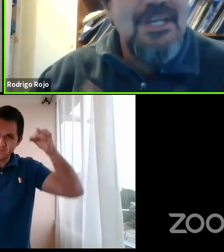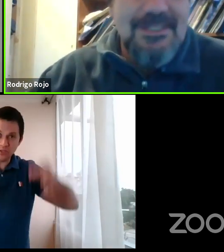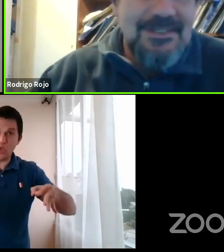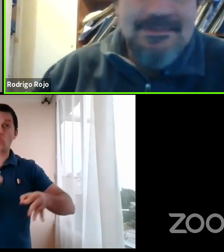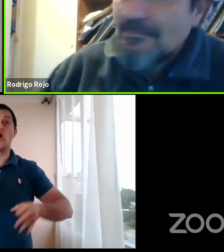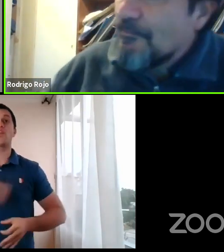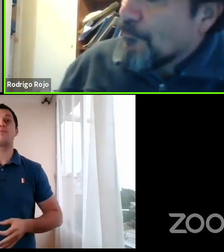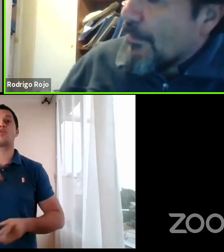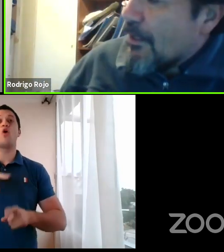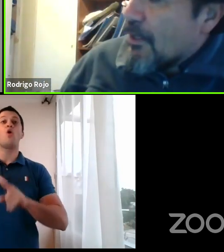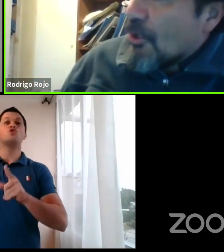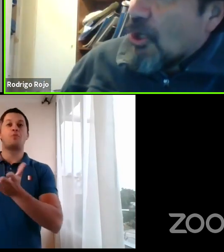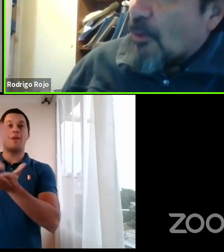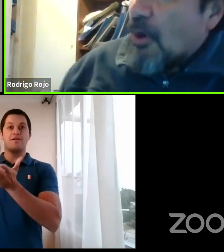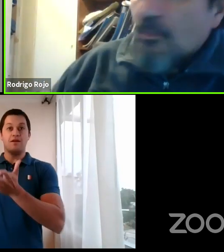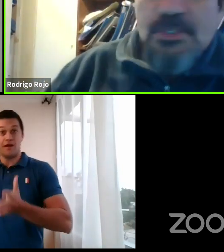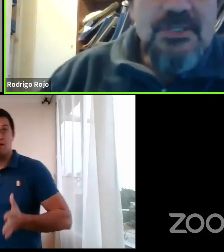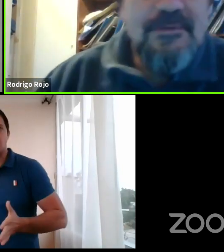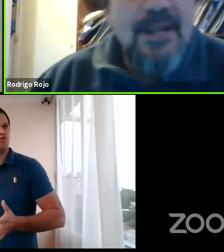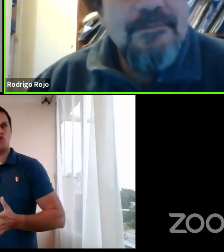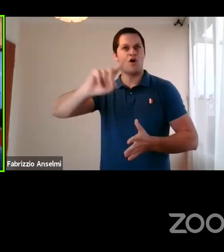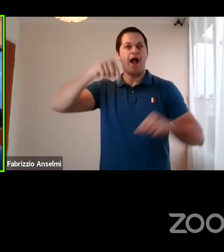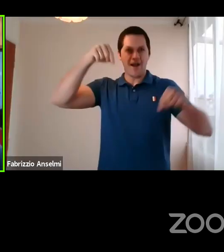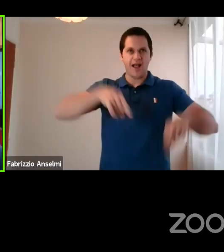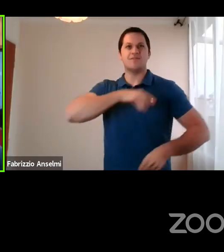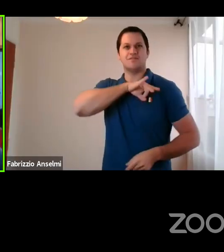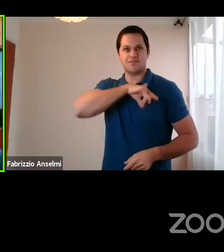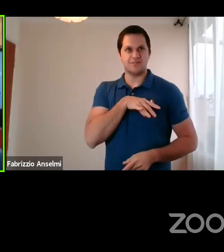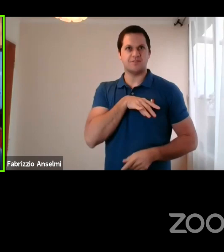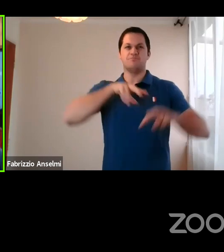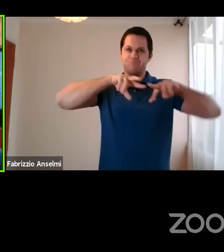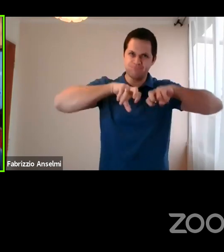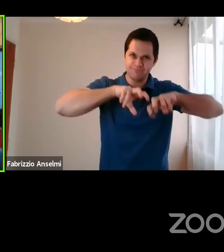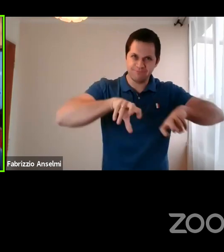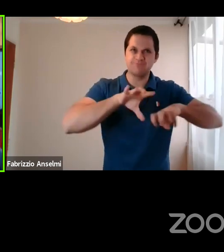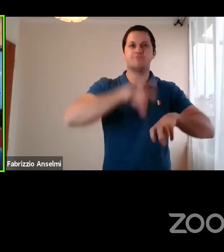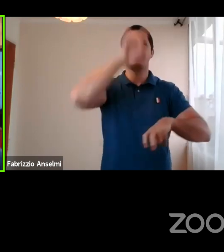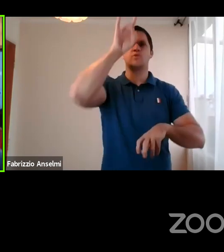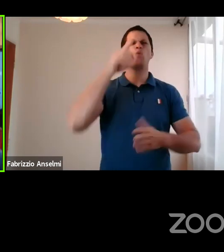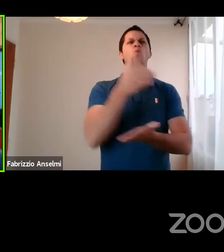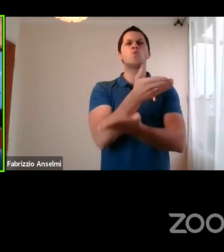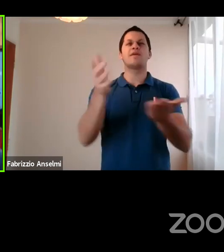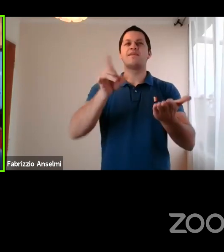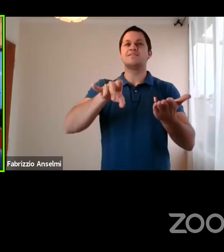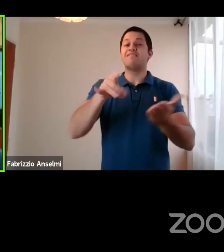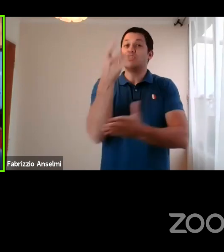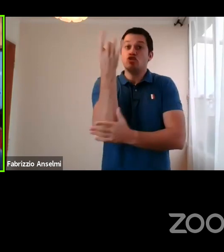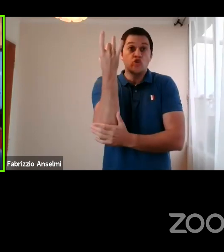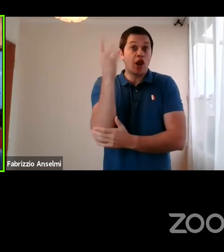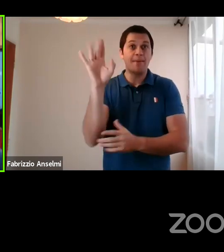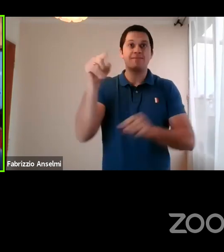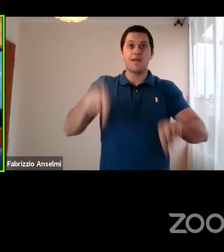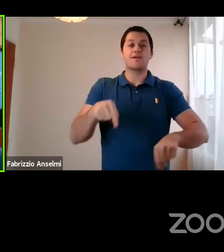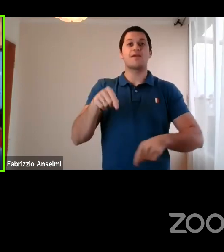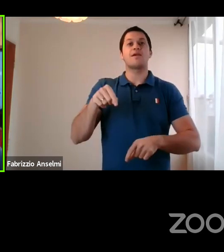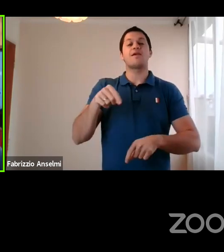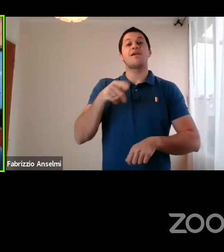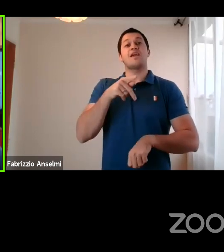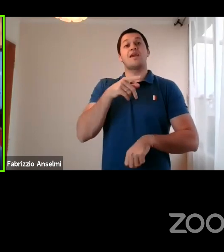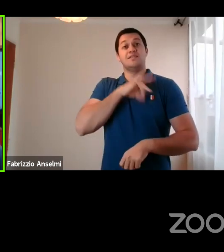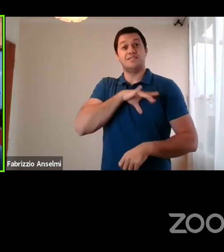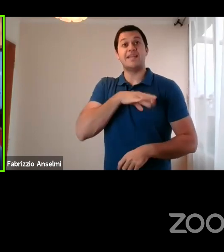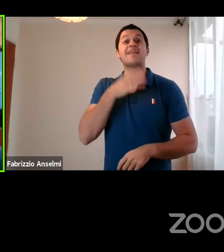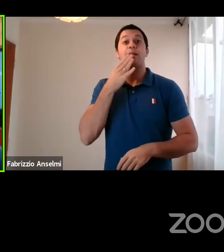Son muy chilenos. Como muchos sabrán, solamente en Argentina y en Chile nos llamamos kinesiólogos.